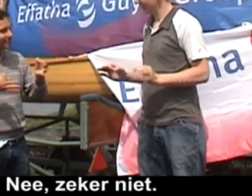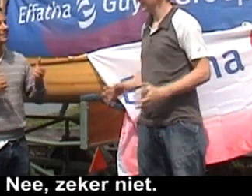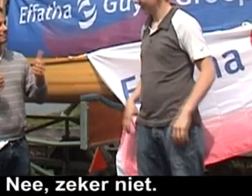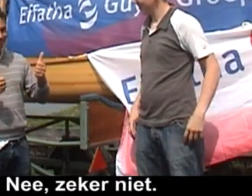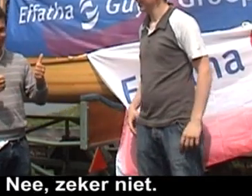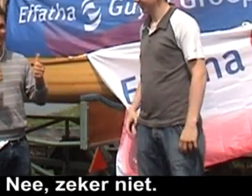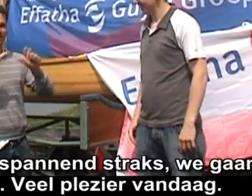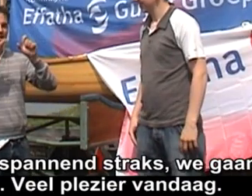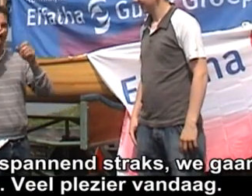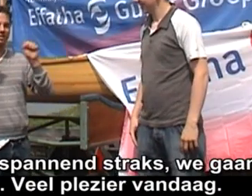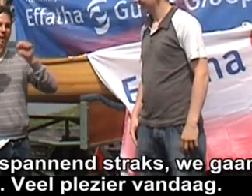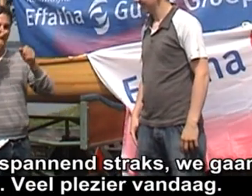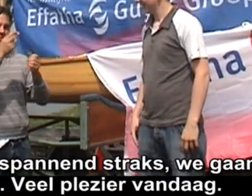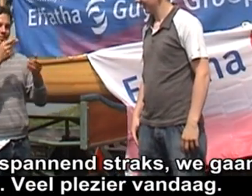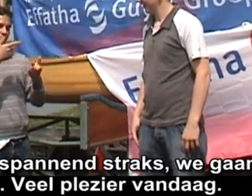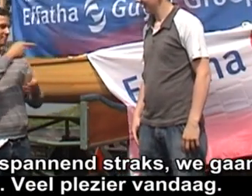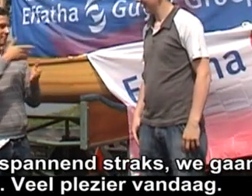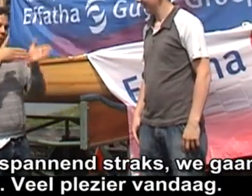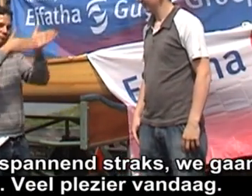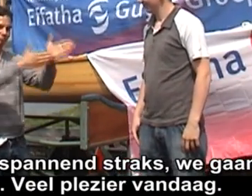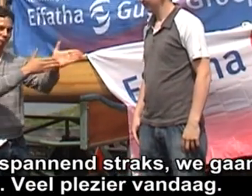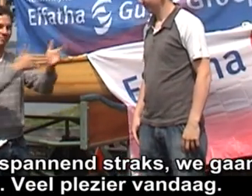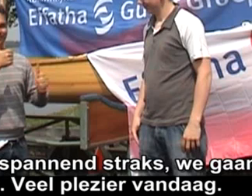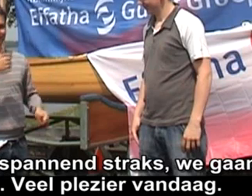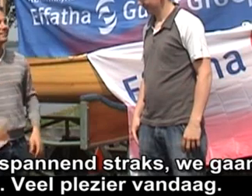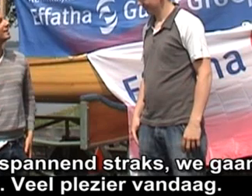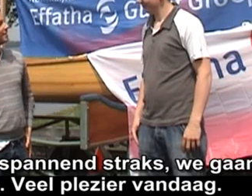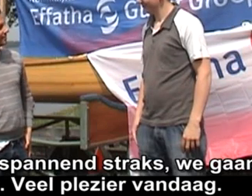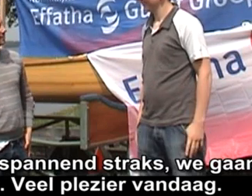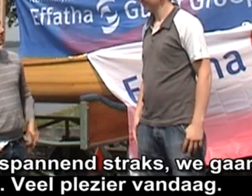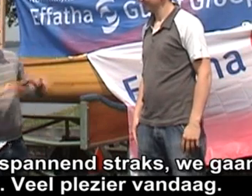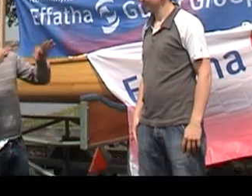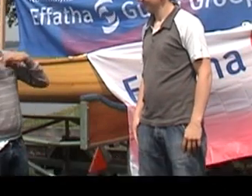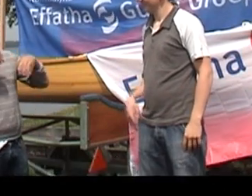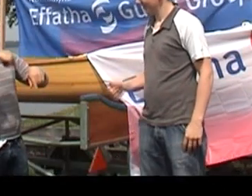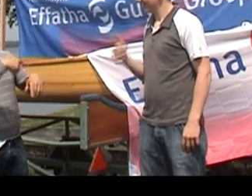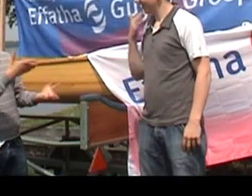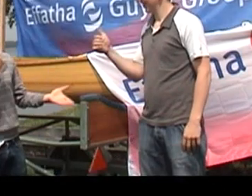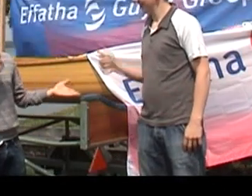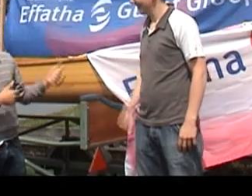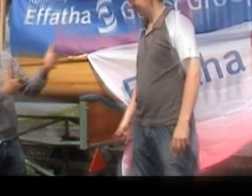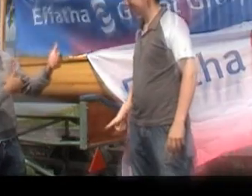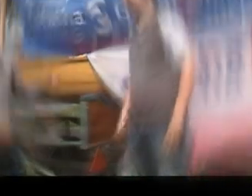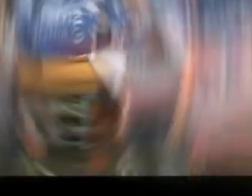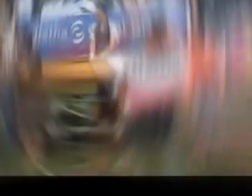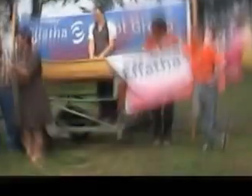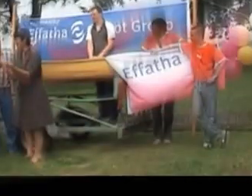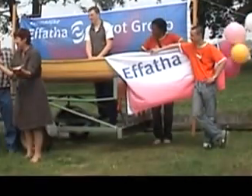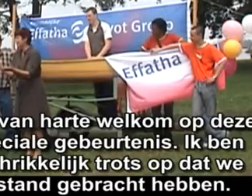Nee. Nou, dus heel spannend wat we straks gaan zien. Ja, oké, veel plezier vandaag. Allemaal van